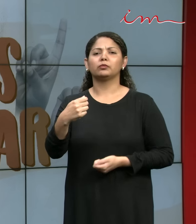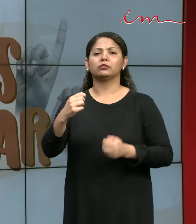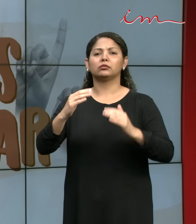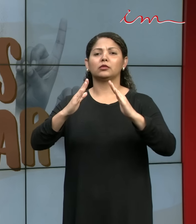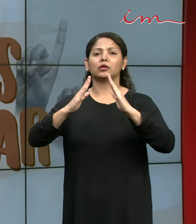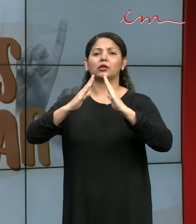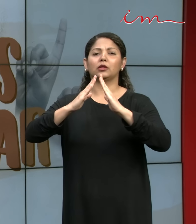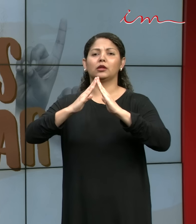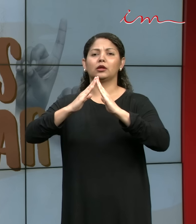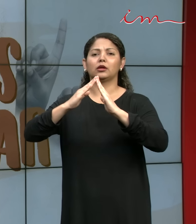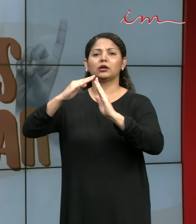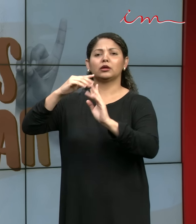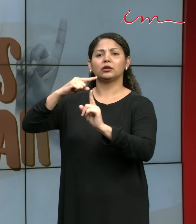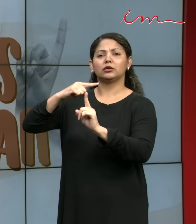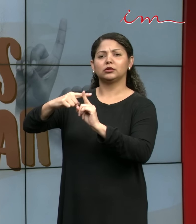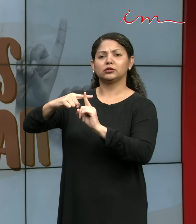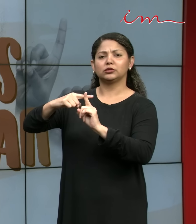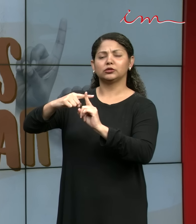Igreja.